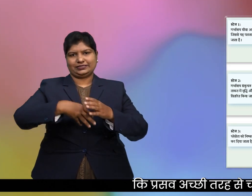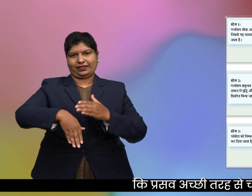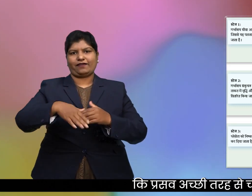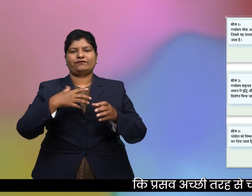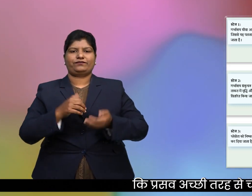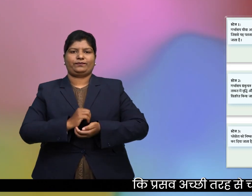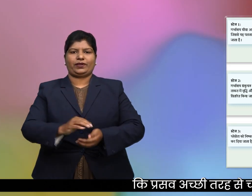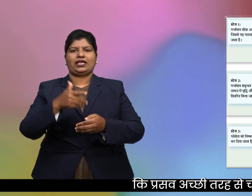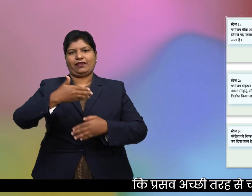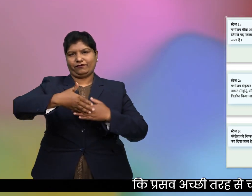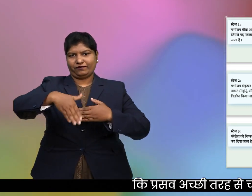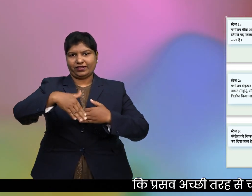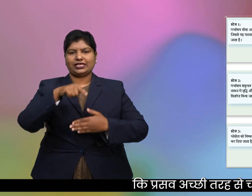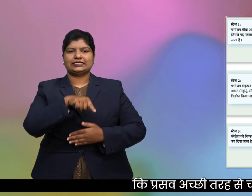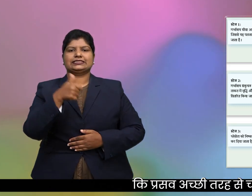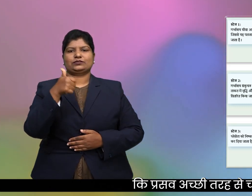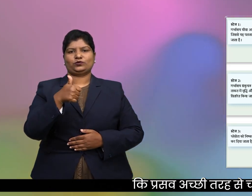है।